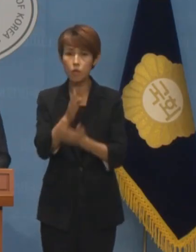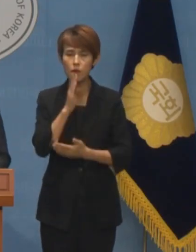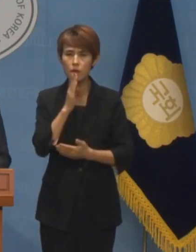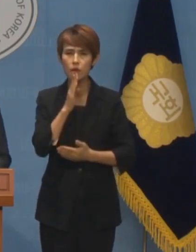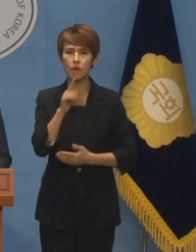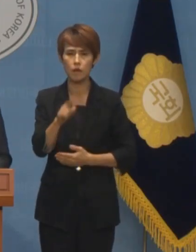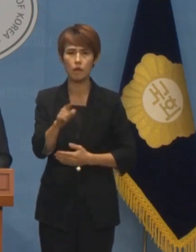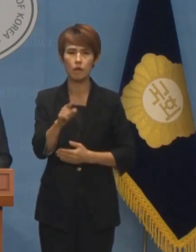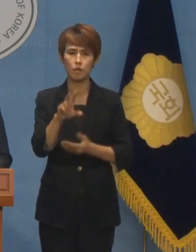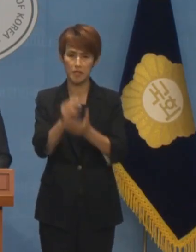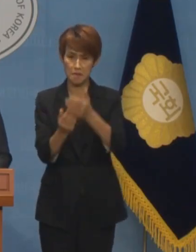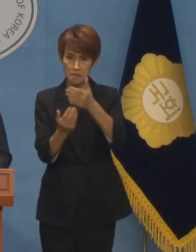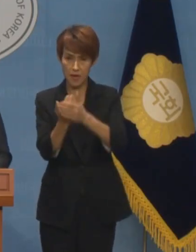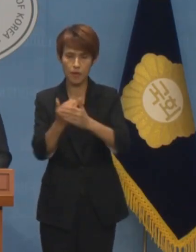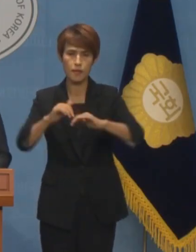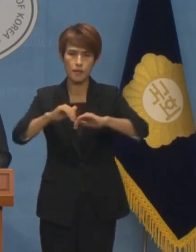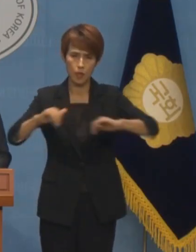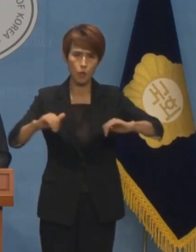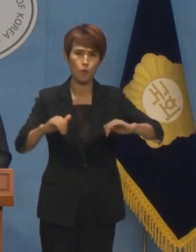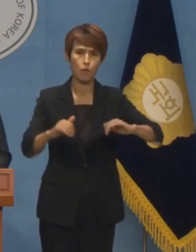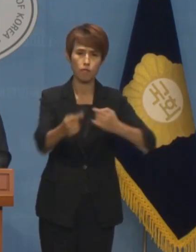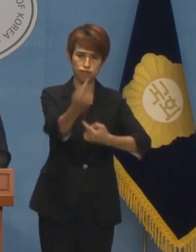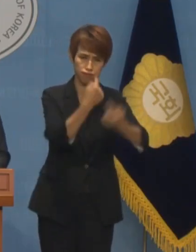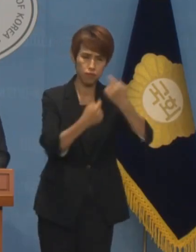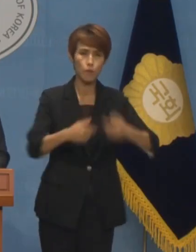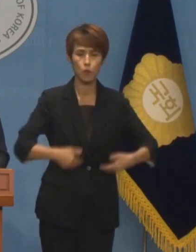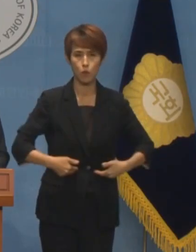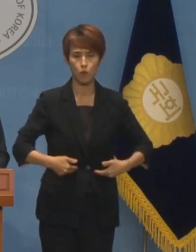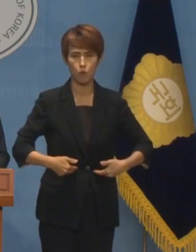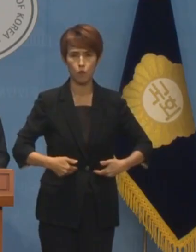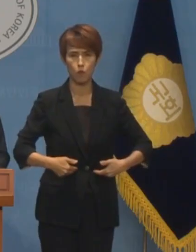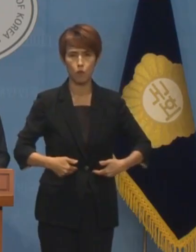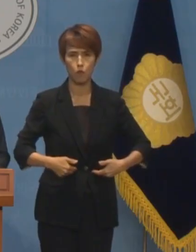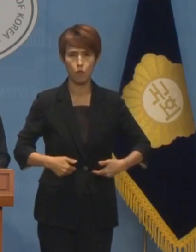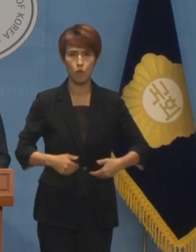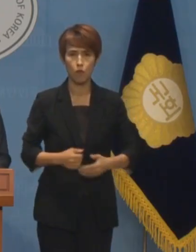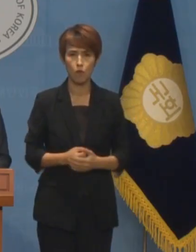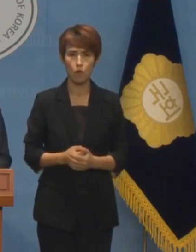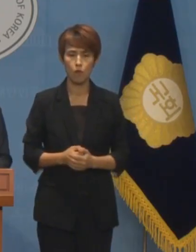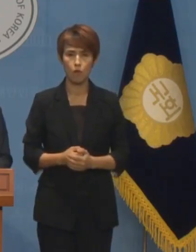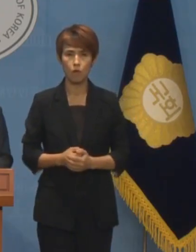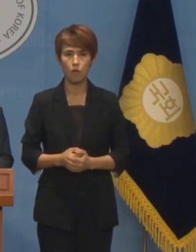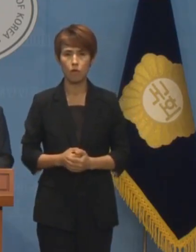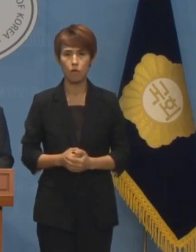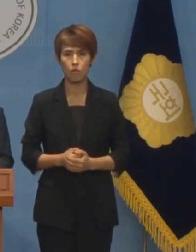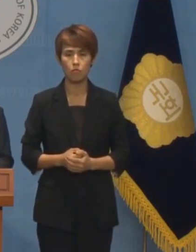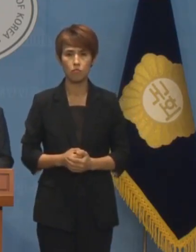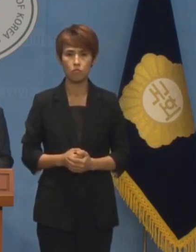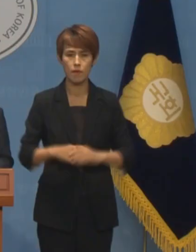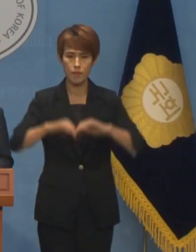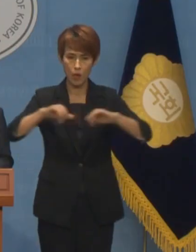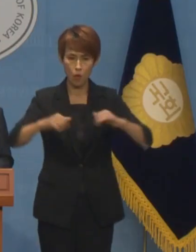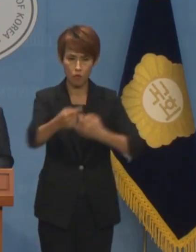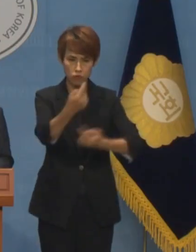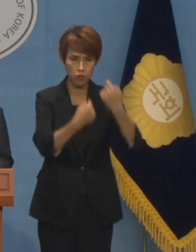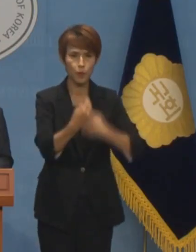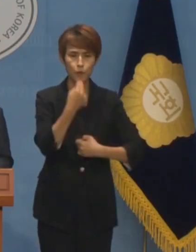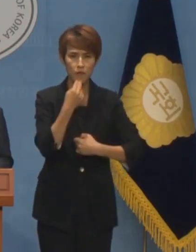웹을 두어서 민원창구를 두어야 되는데 이걸 두지 않고 안이하게 대처하고 있다라는 말씀을